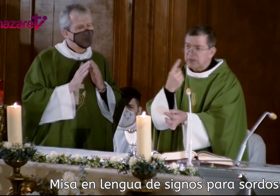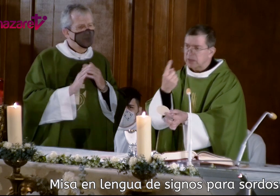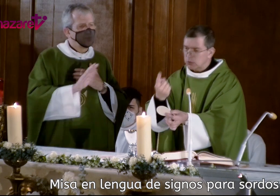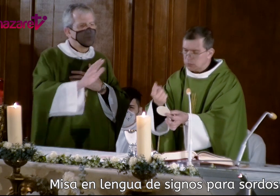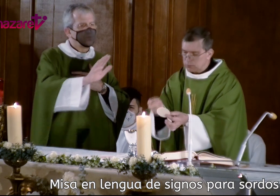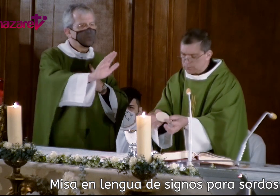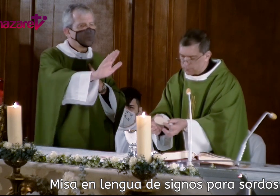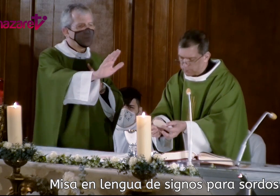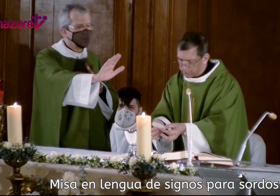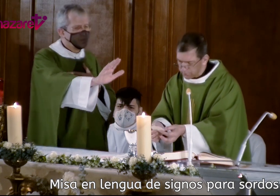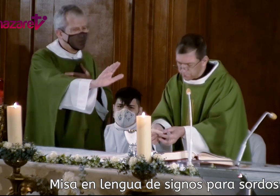diciendo: